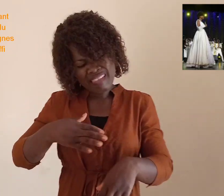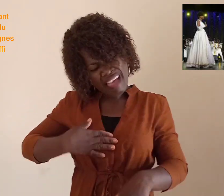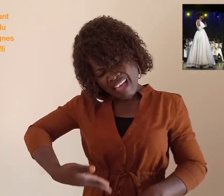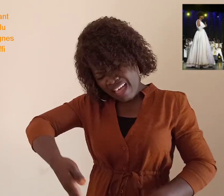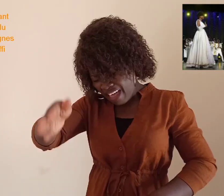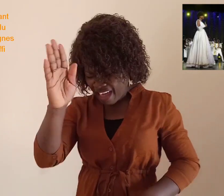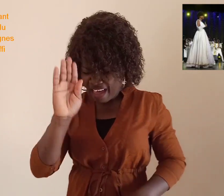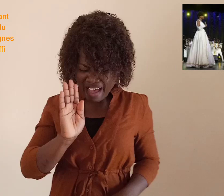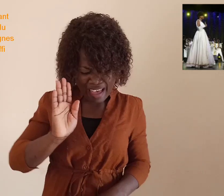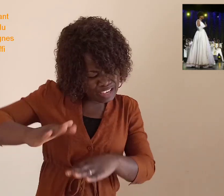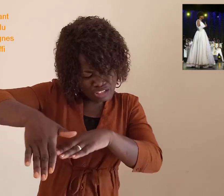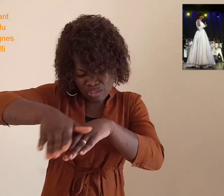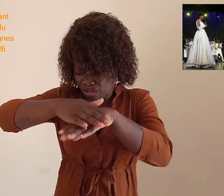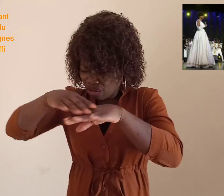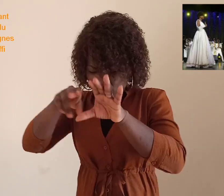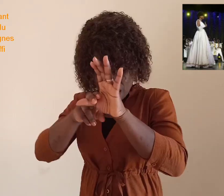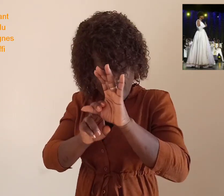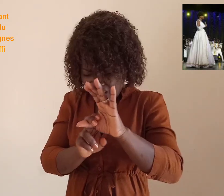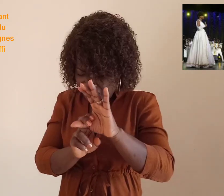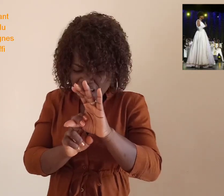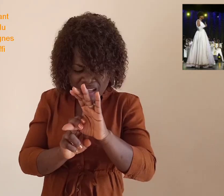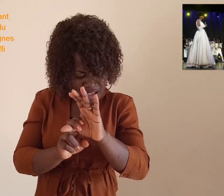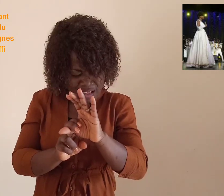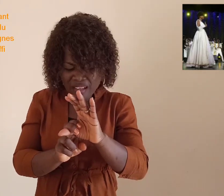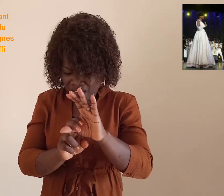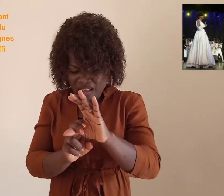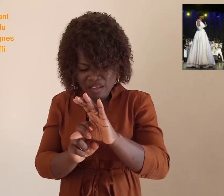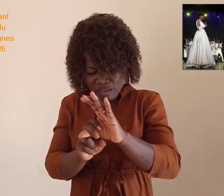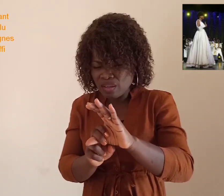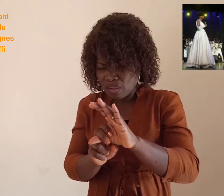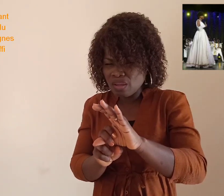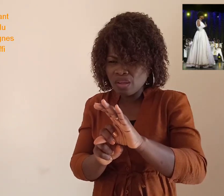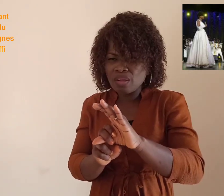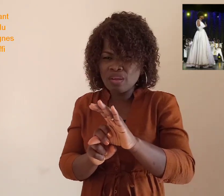etone et sur le preuve